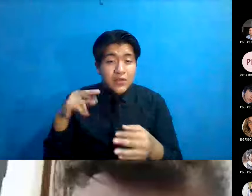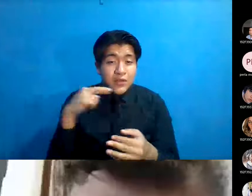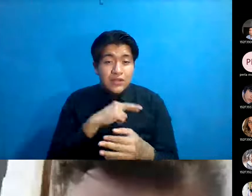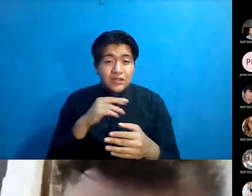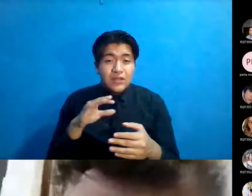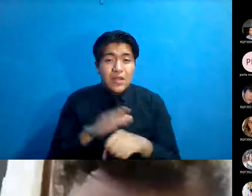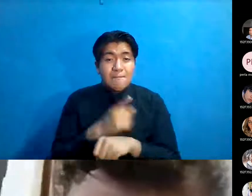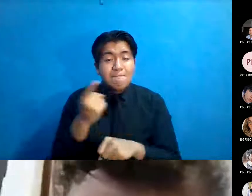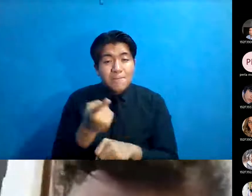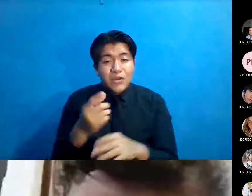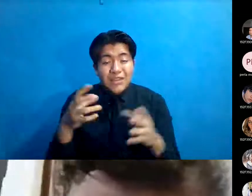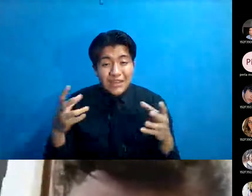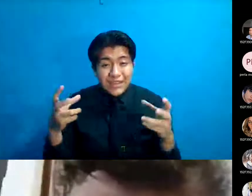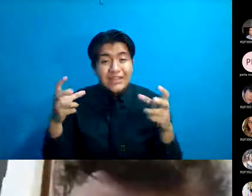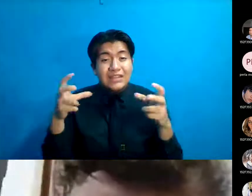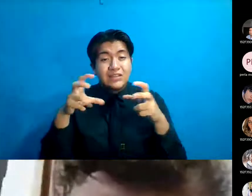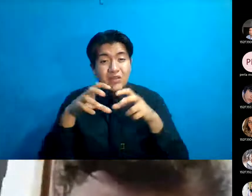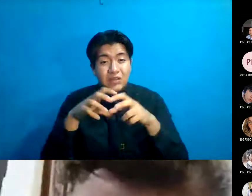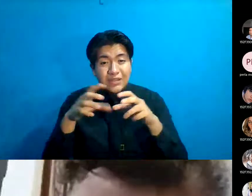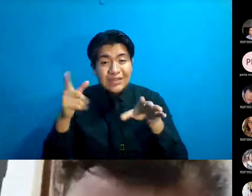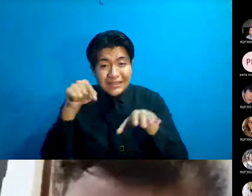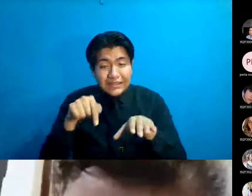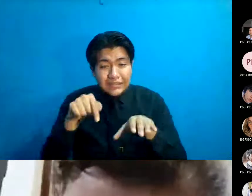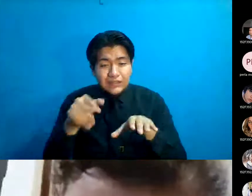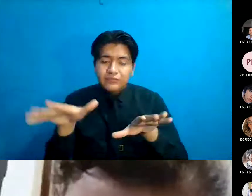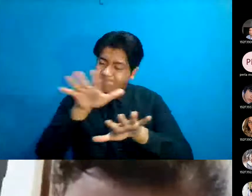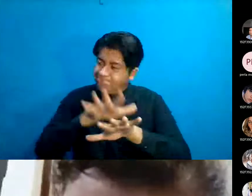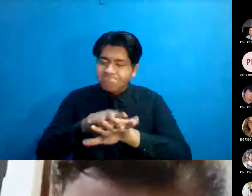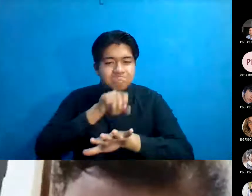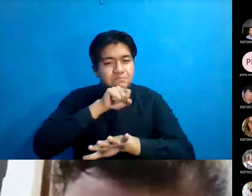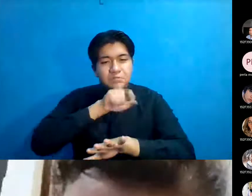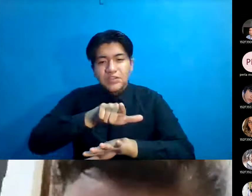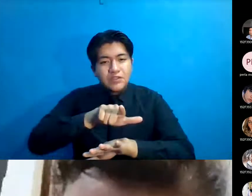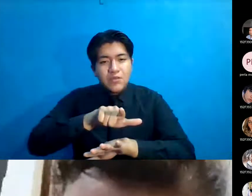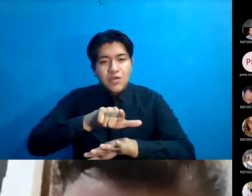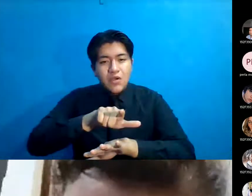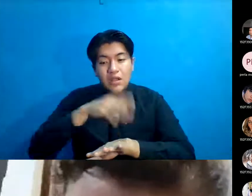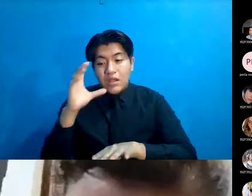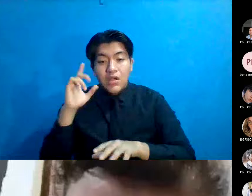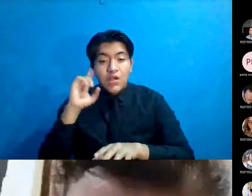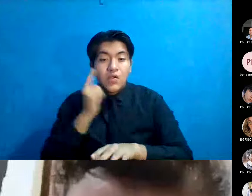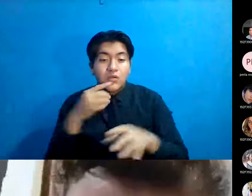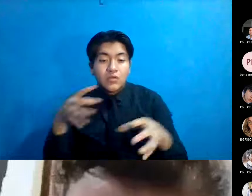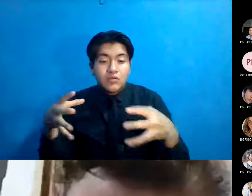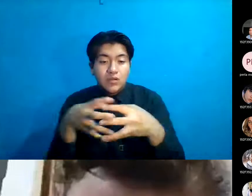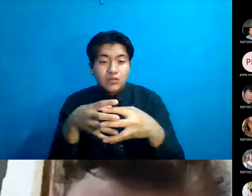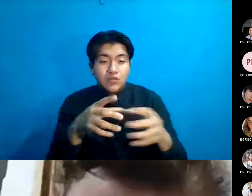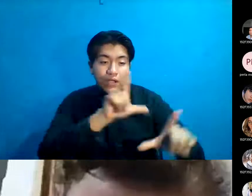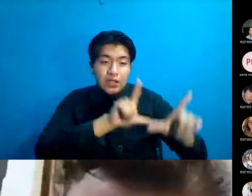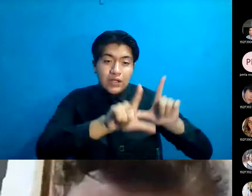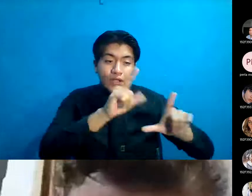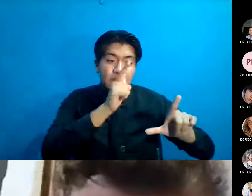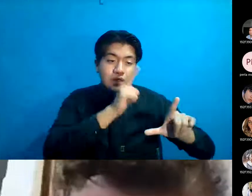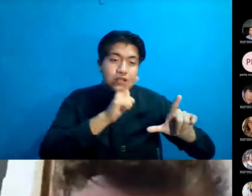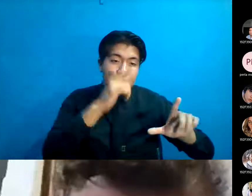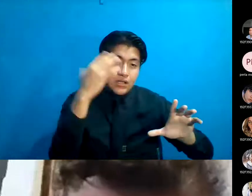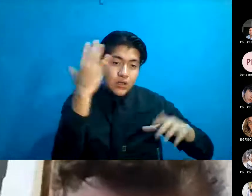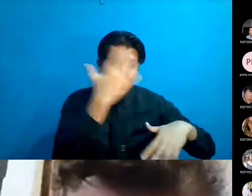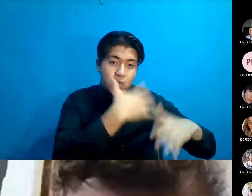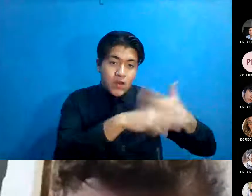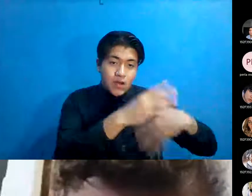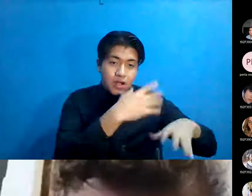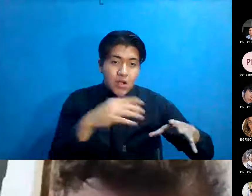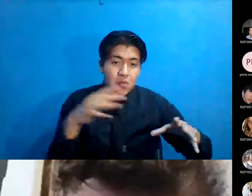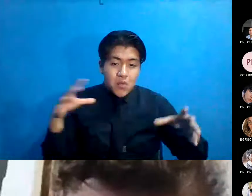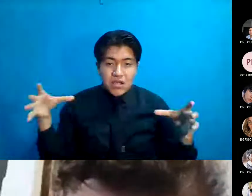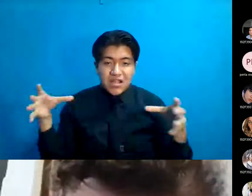tiene injerencia con lo que estamos viendo precisamente, que es la comunidad sorda y la lengua de señas, porque la comunidad sorda no solamente está